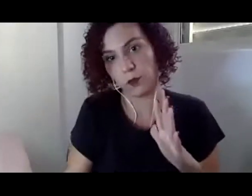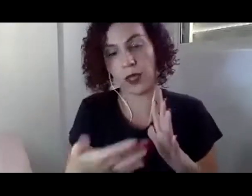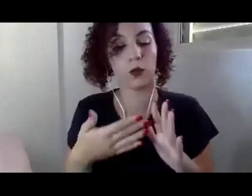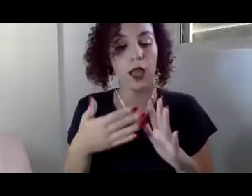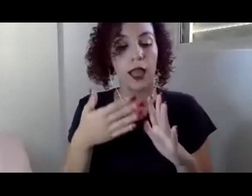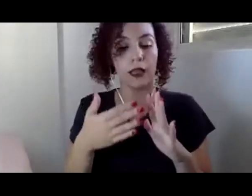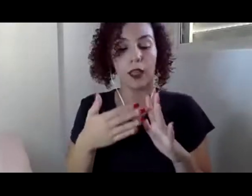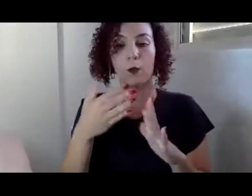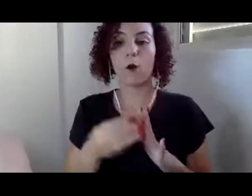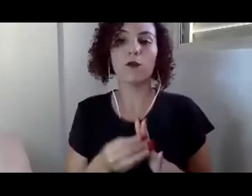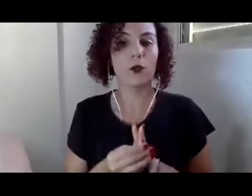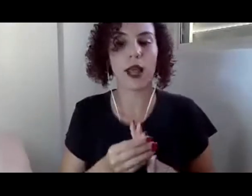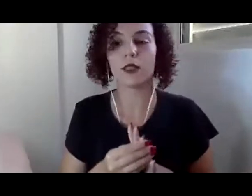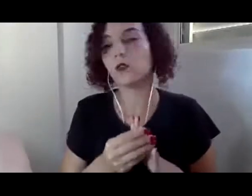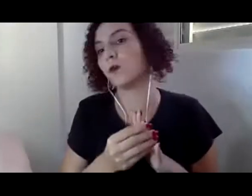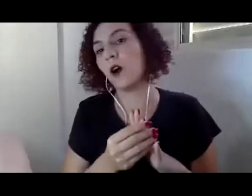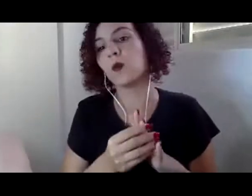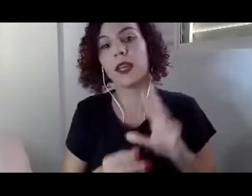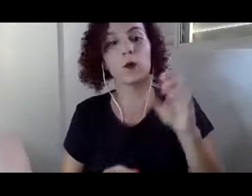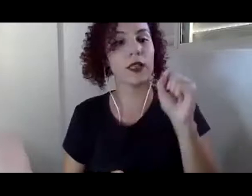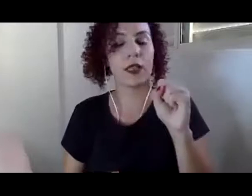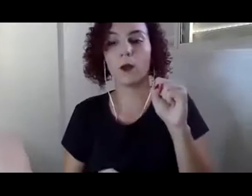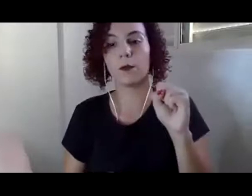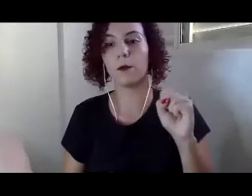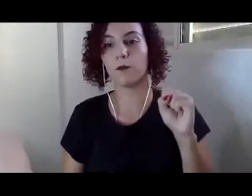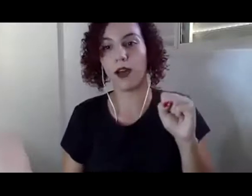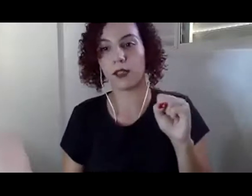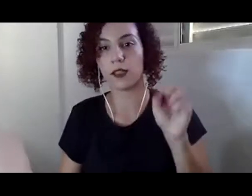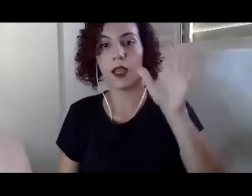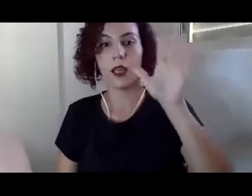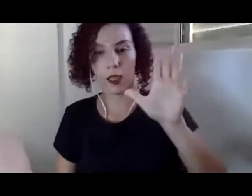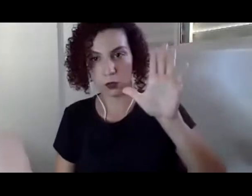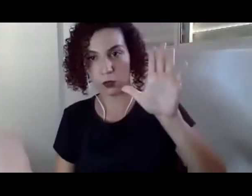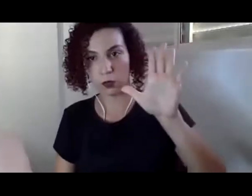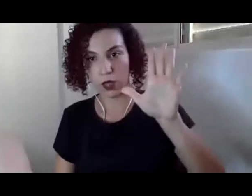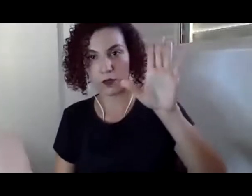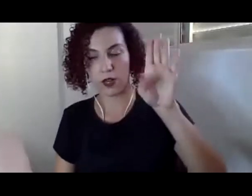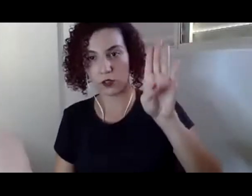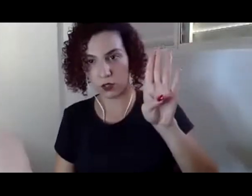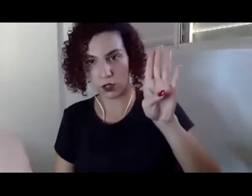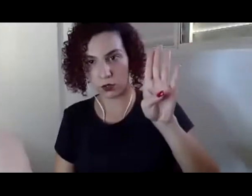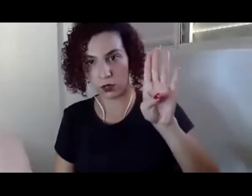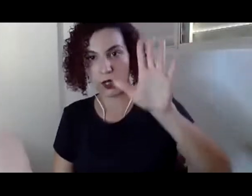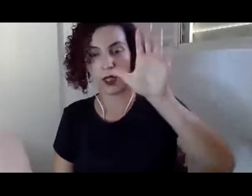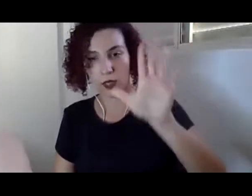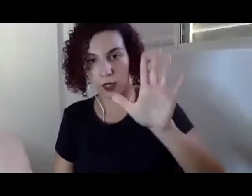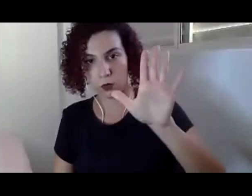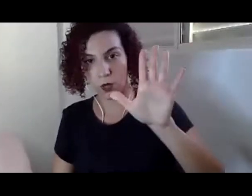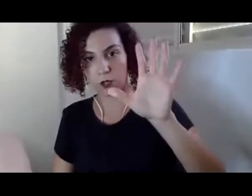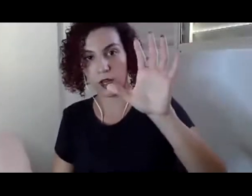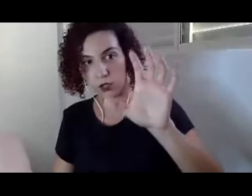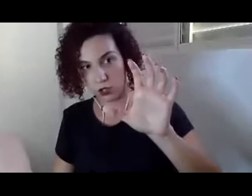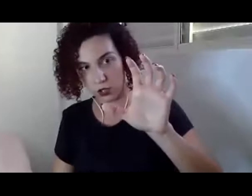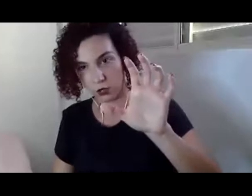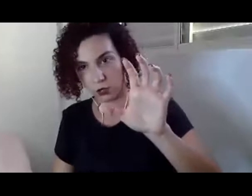de movimento. Ele tem uma configuração de mão, que é o desenho que a minha mão faz. Isto é diferente disto, isto